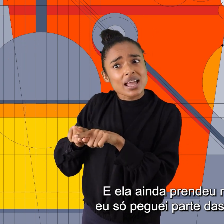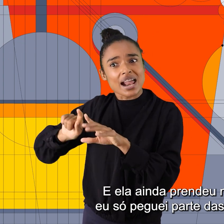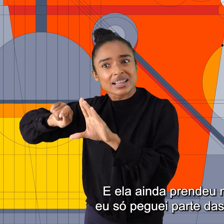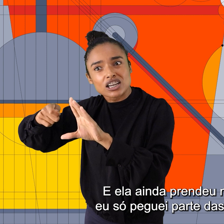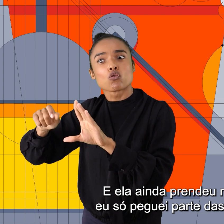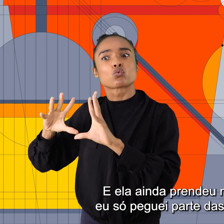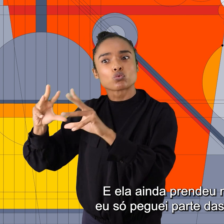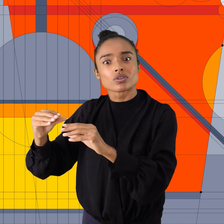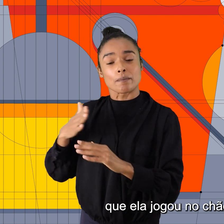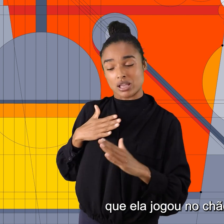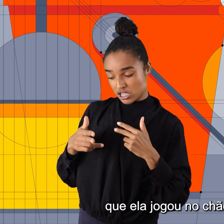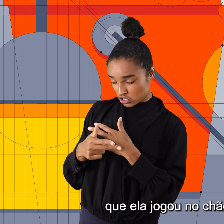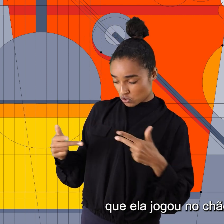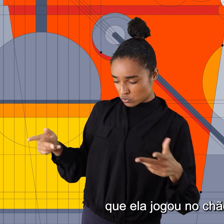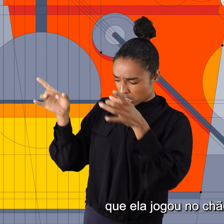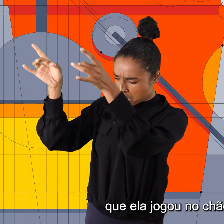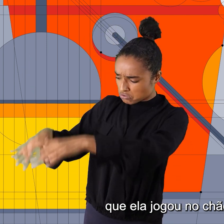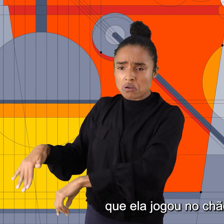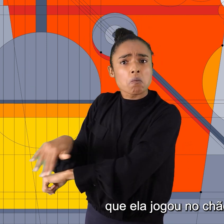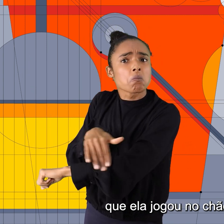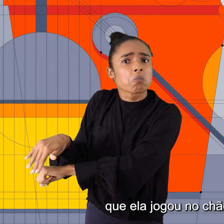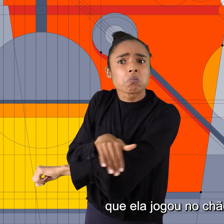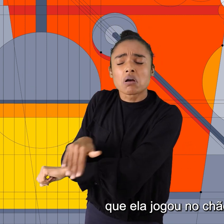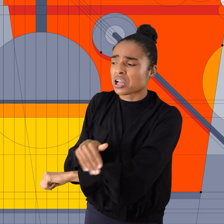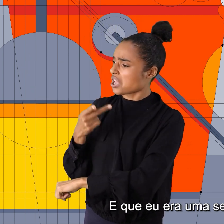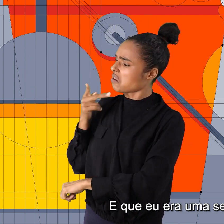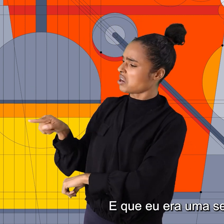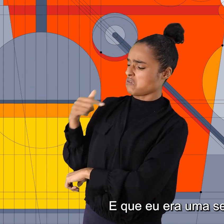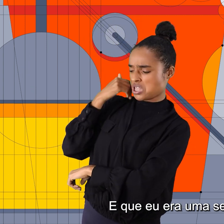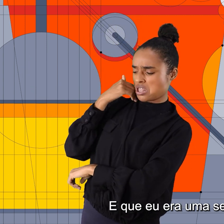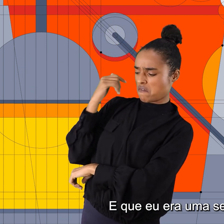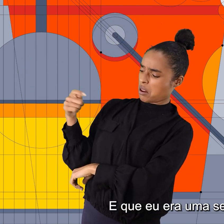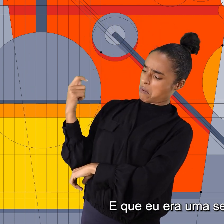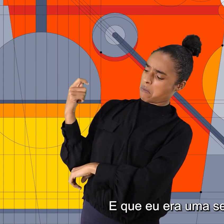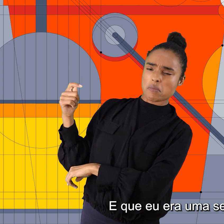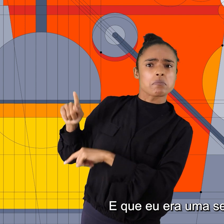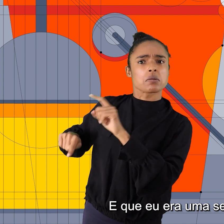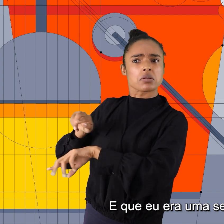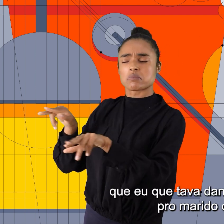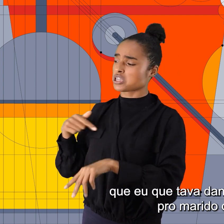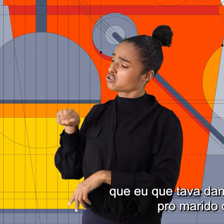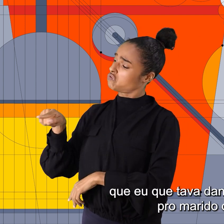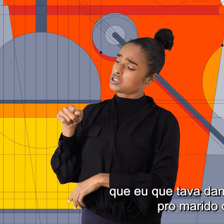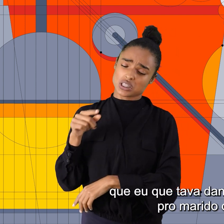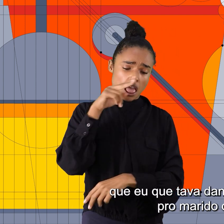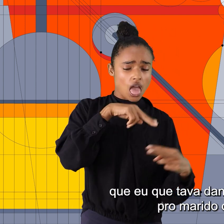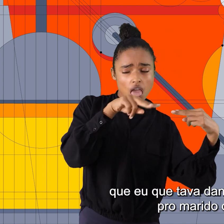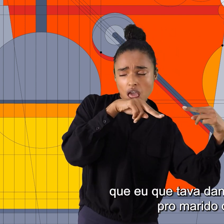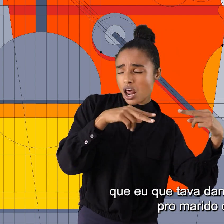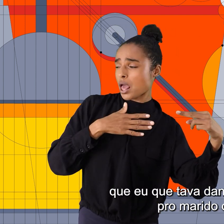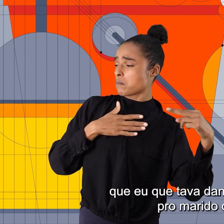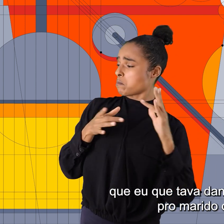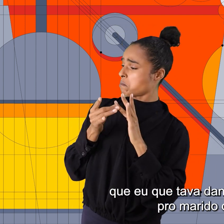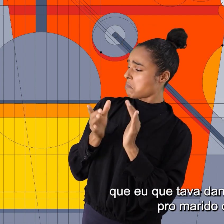peguei parte das minhas roupas que ela jogou no chão, na rua, né? E que eu era uma sem vergonha, que eu estava dando confiança